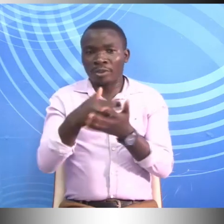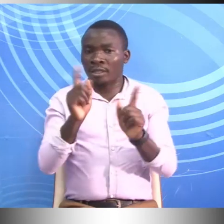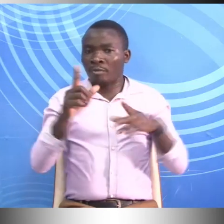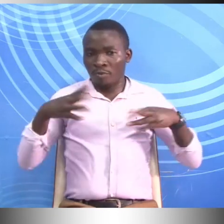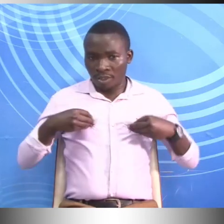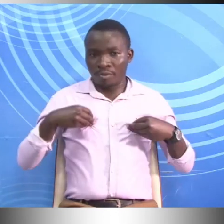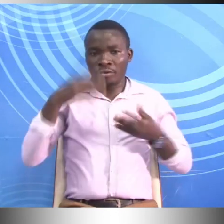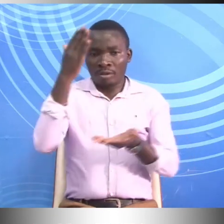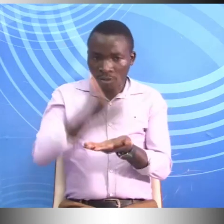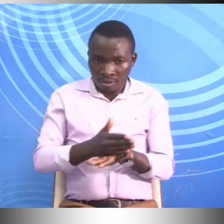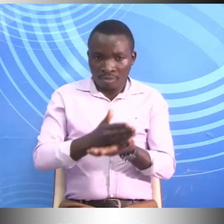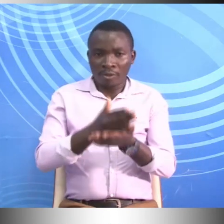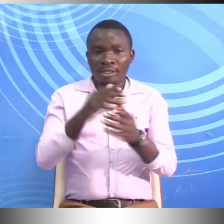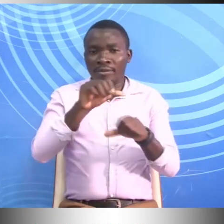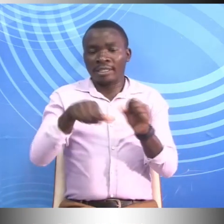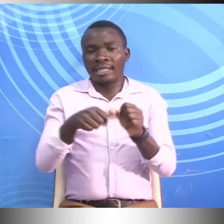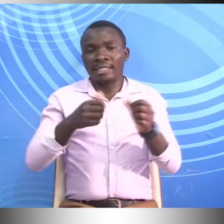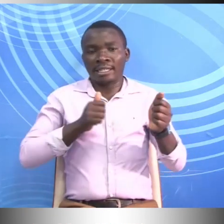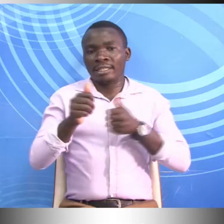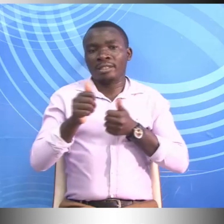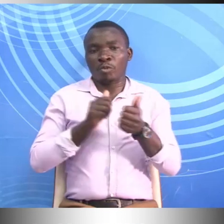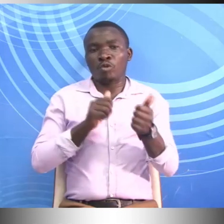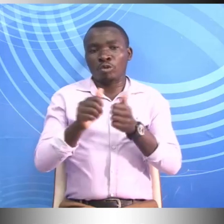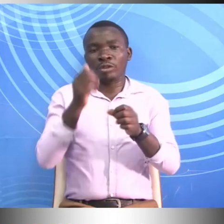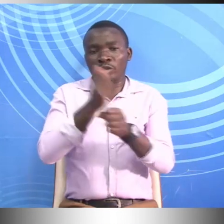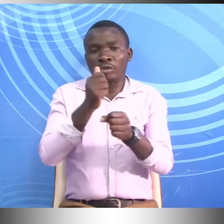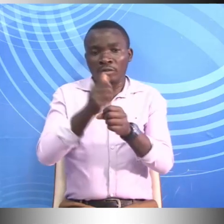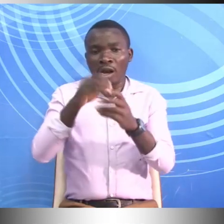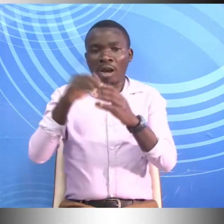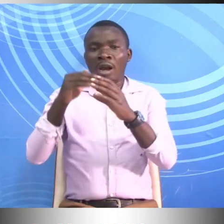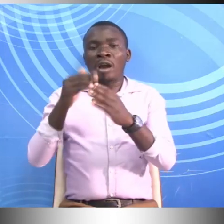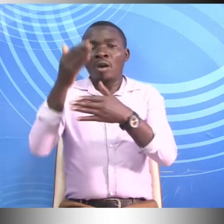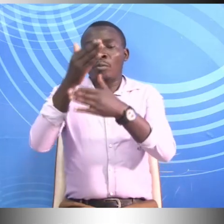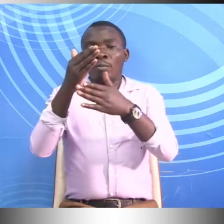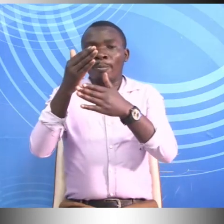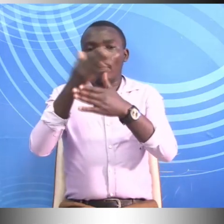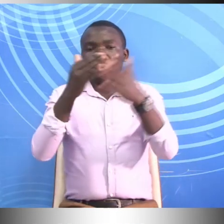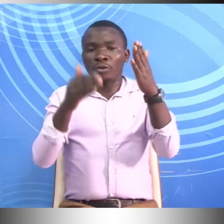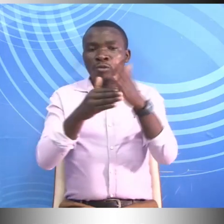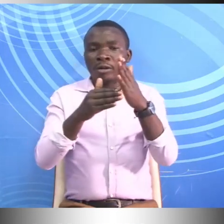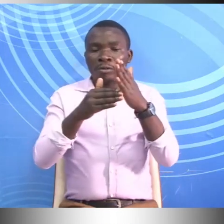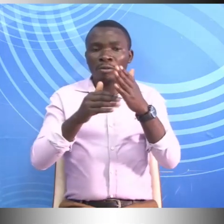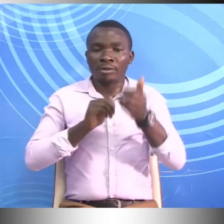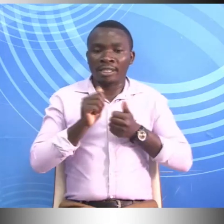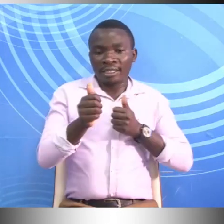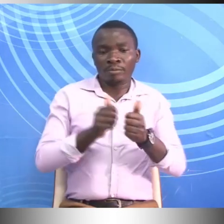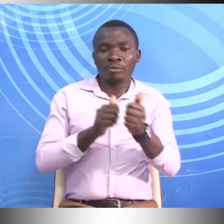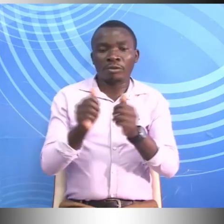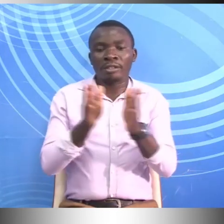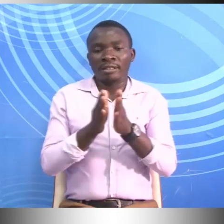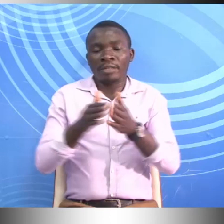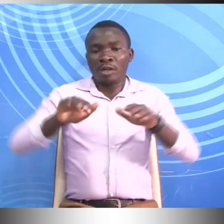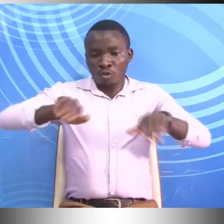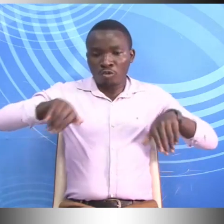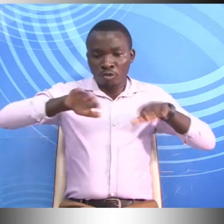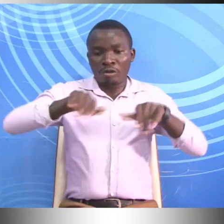bijyanye n'imyitozo ngororamubiri ikorerwa mu nyubako z'imyidagaduro gym ndetse no kogera mu mapisine, nabyo